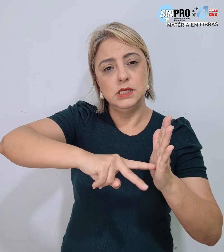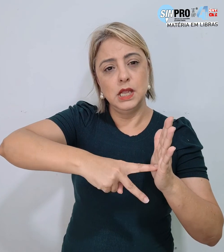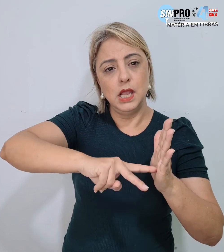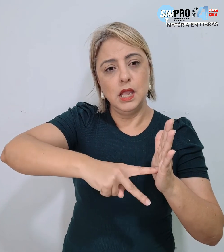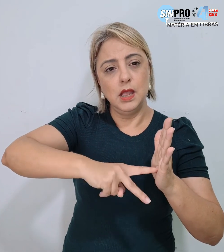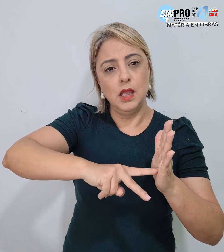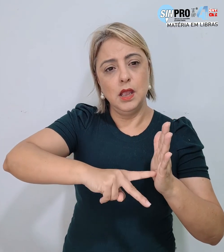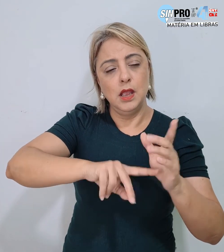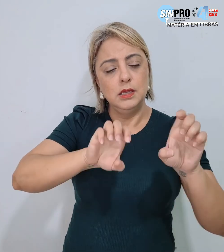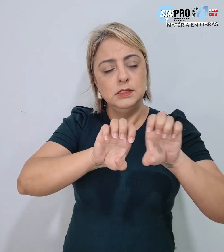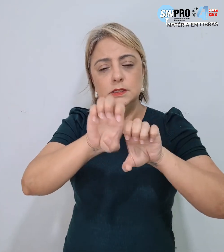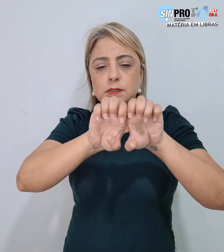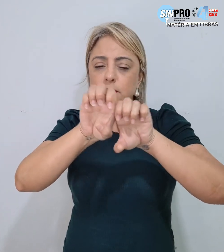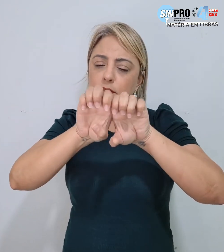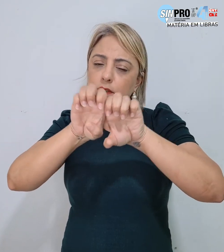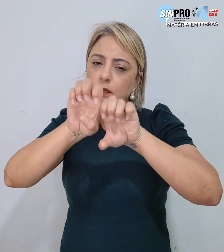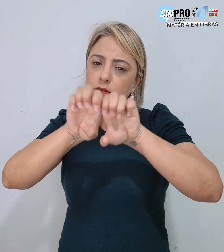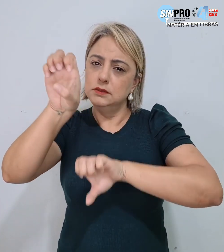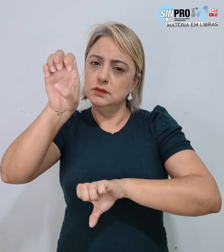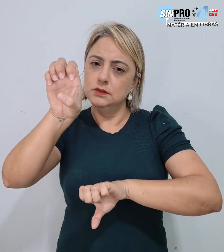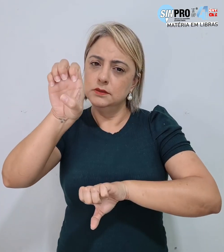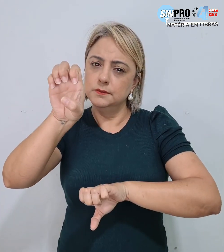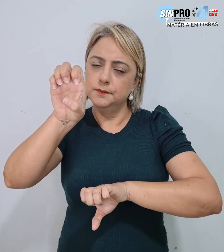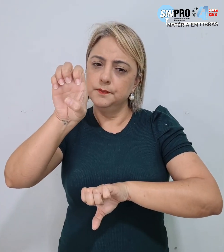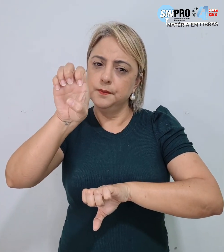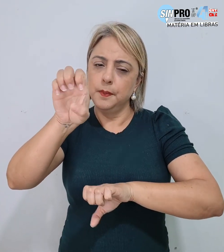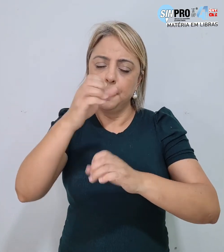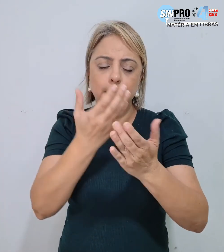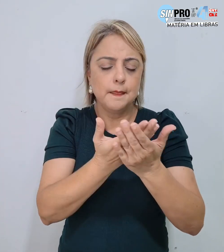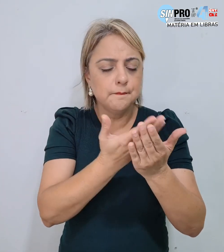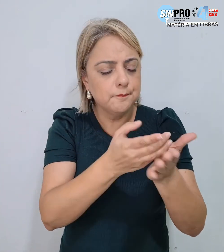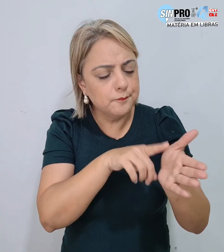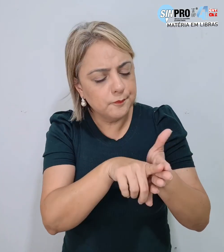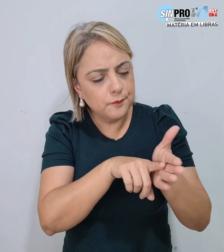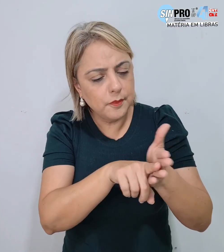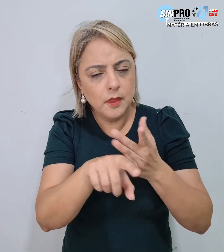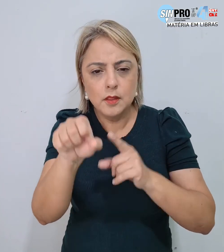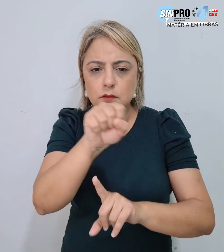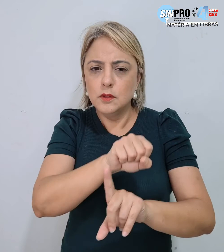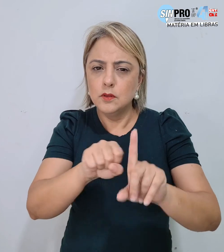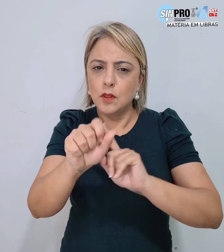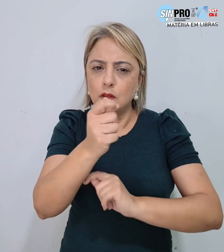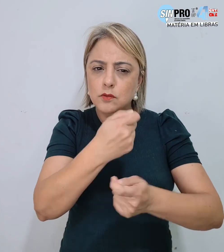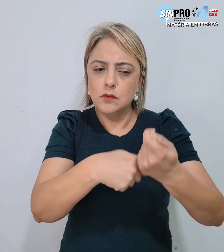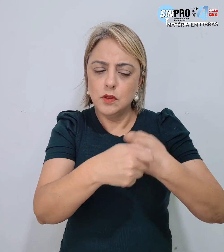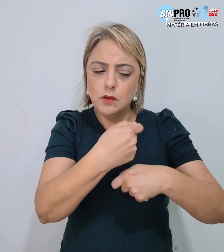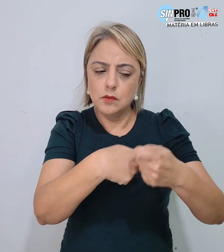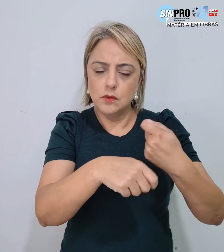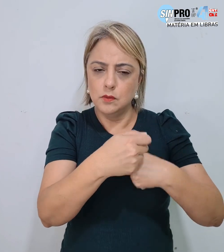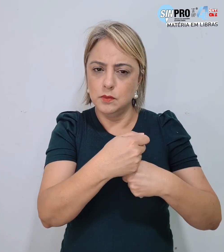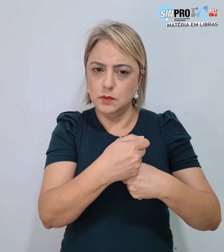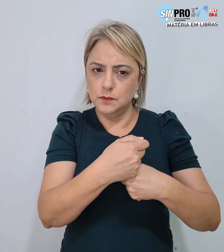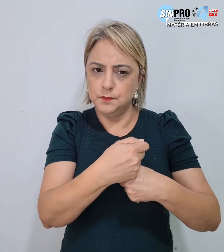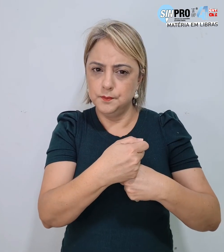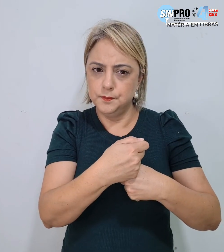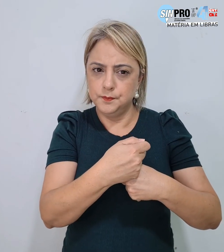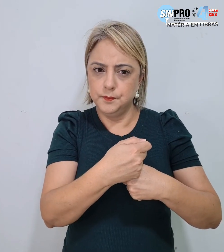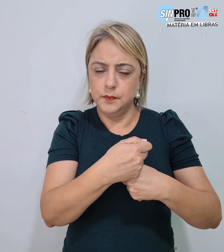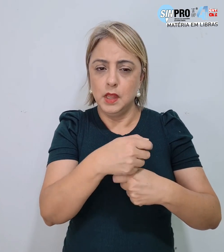é de estatística o e estudos socioeconômicos e o